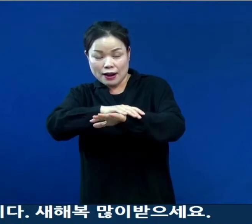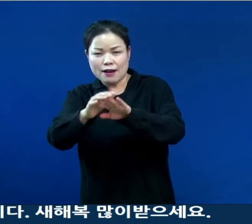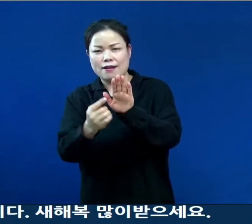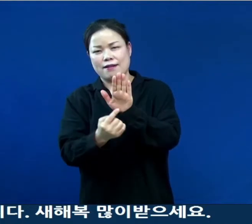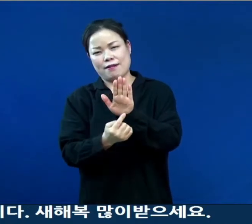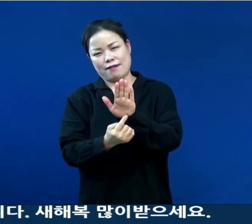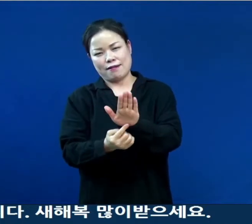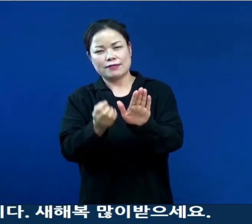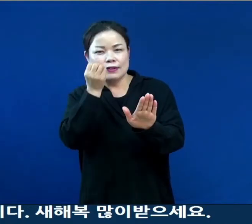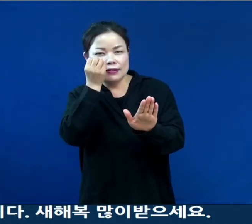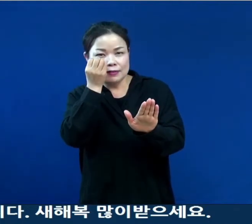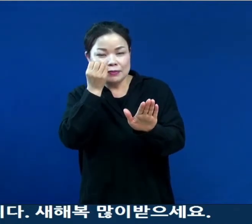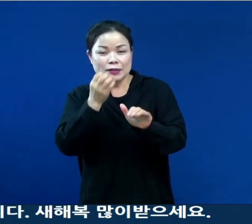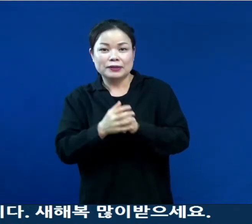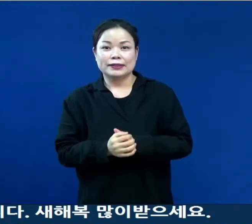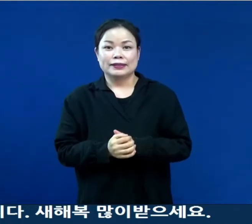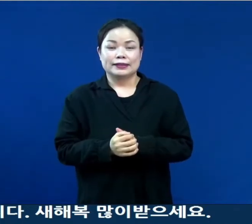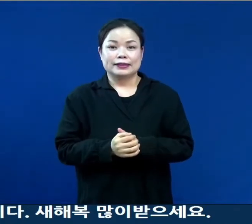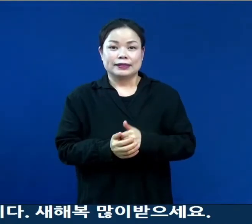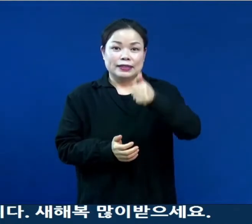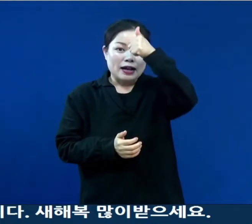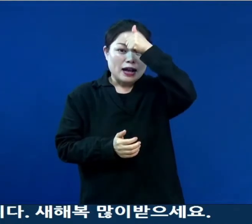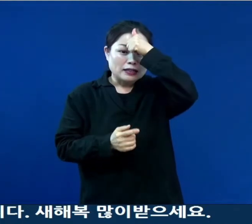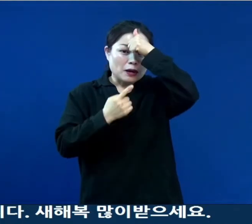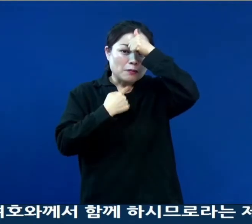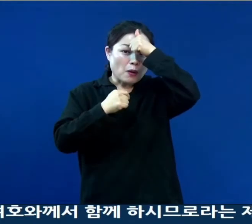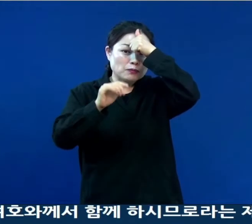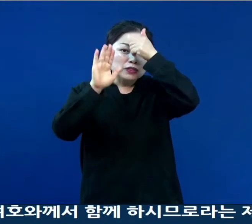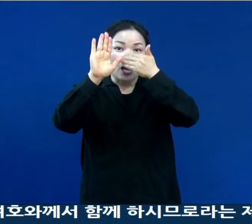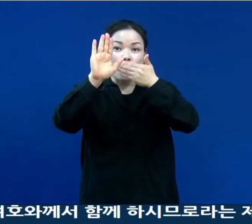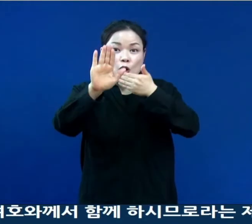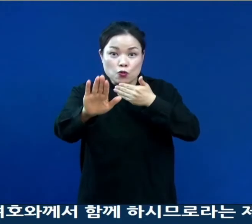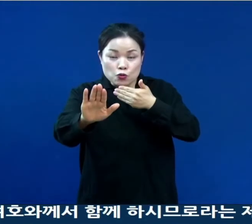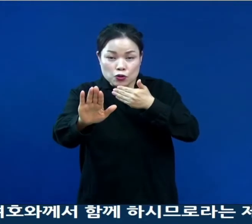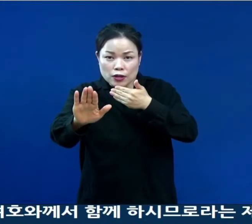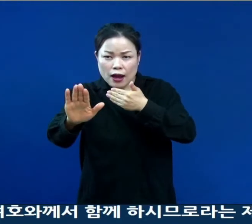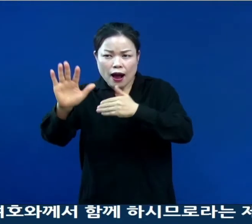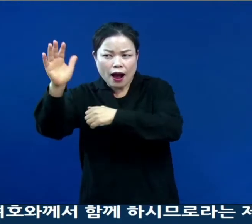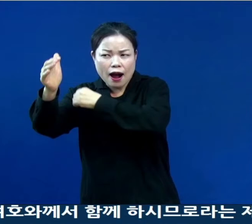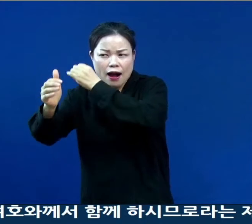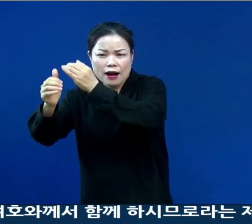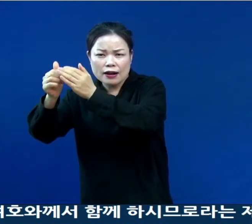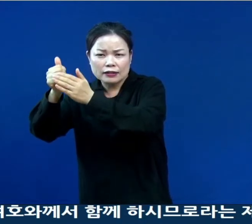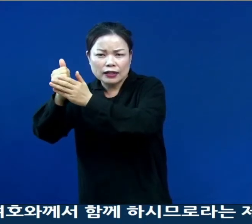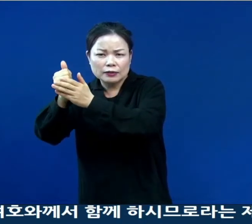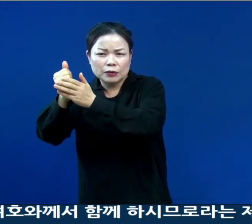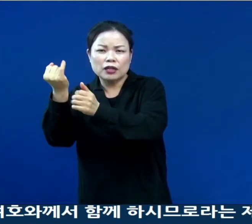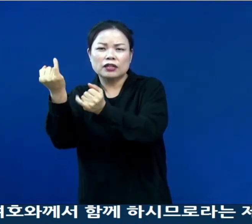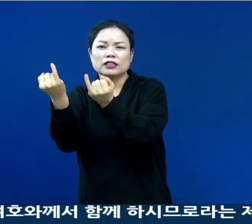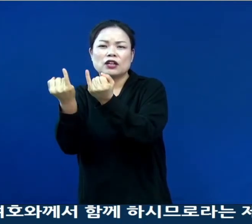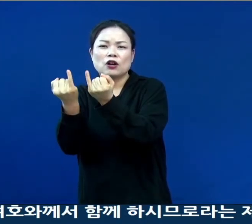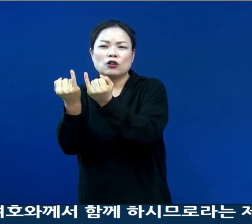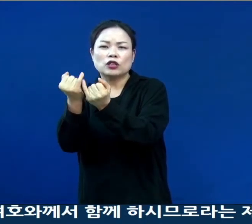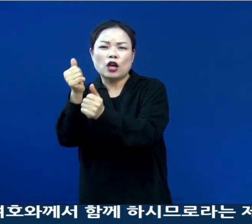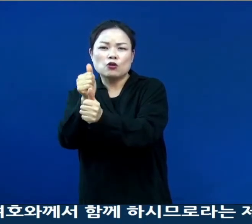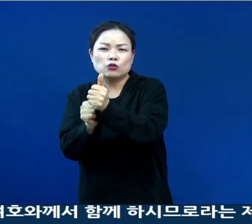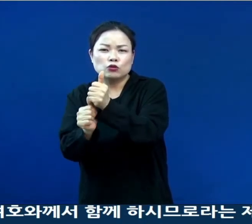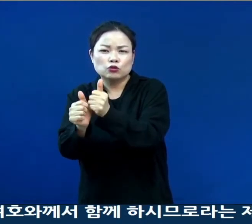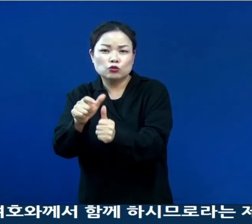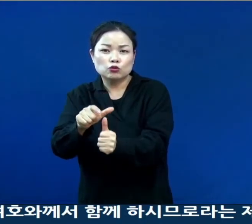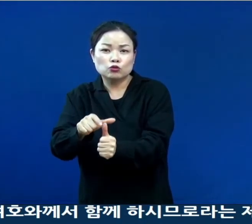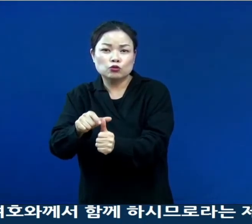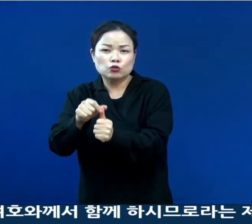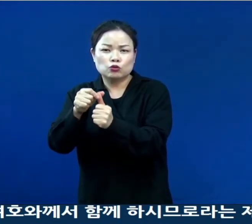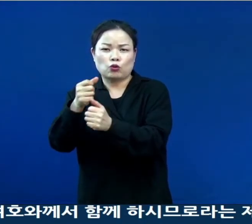있다는 신비입니다. 아담의 범죄 이후에 하나님은 즉시 여자의 후손을 통해서 하나님의